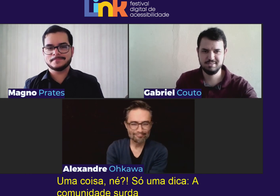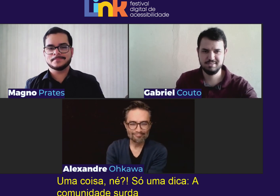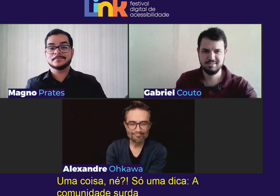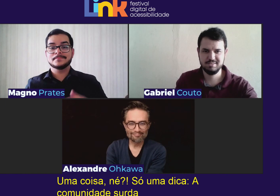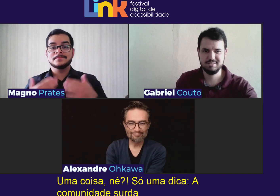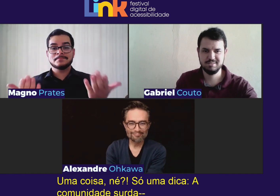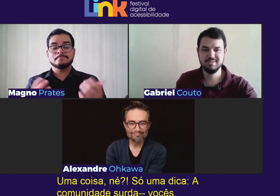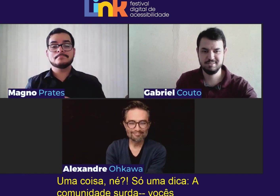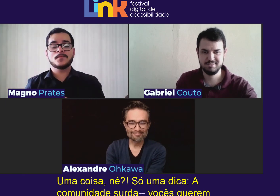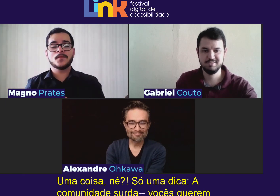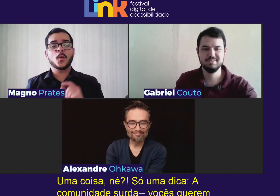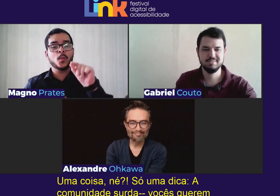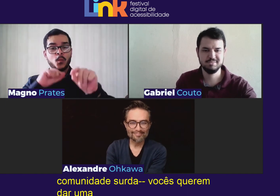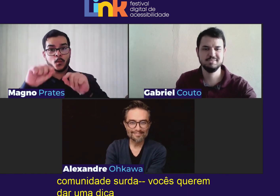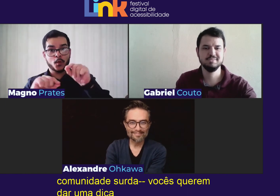para a comunidade surda?